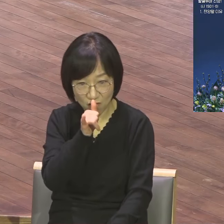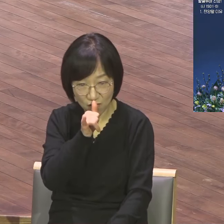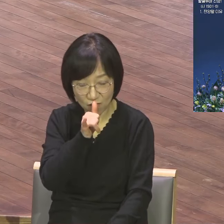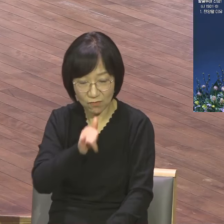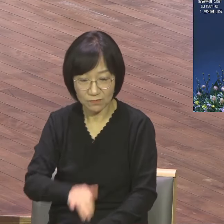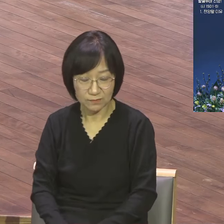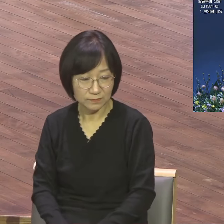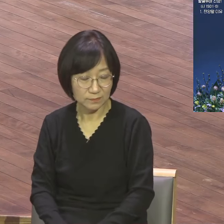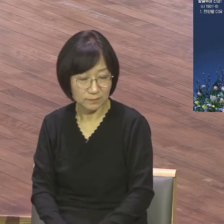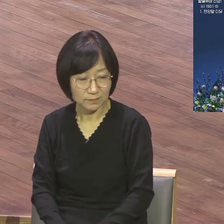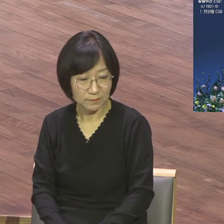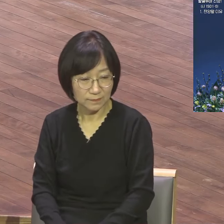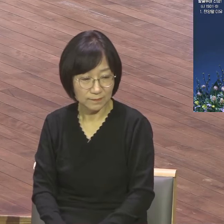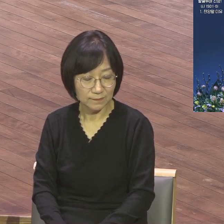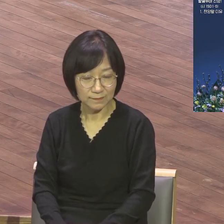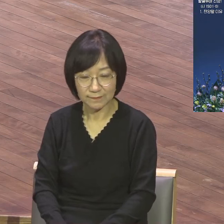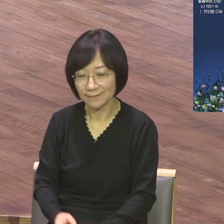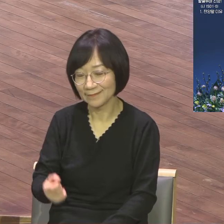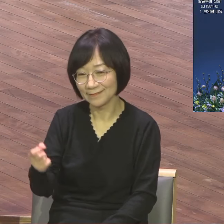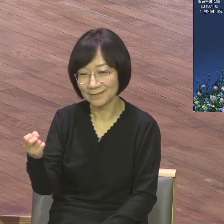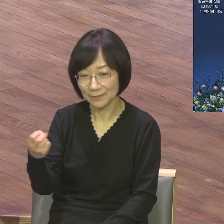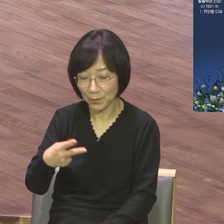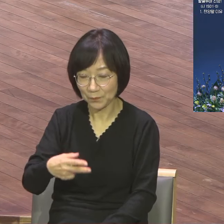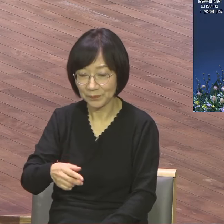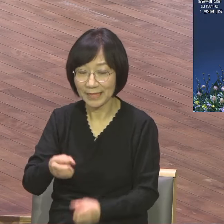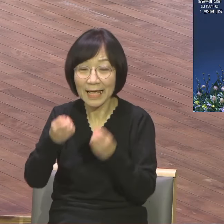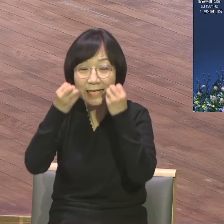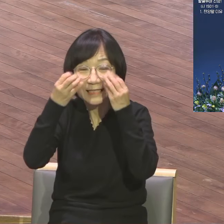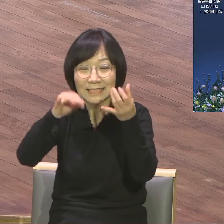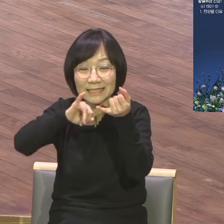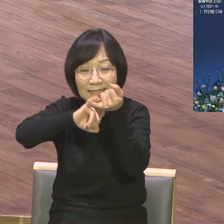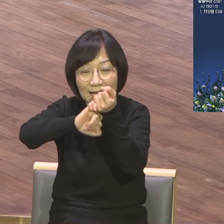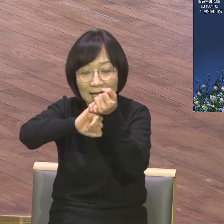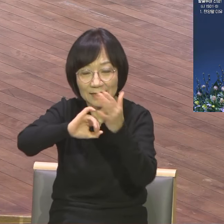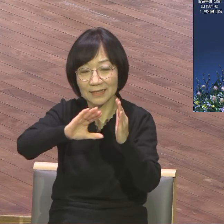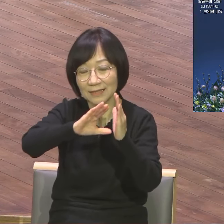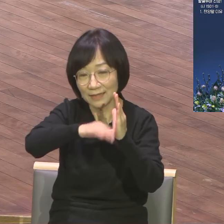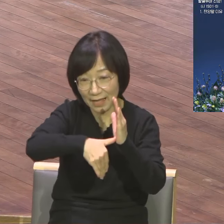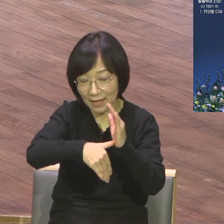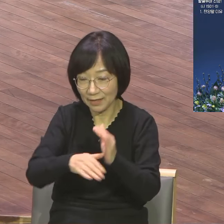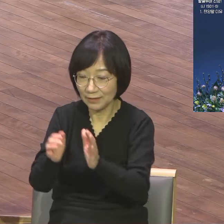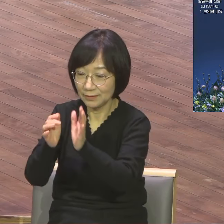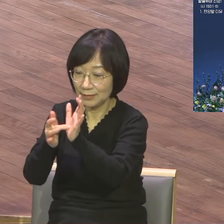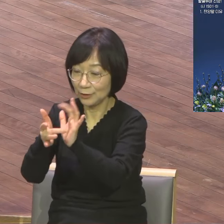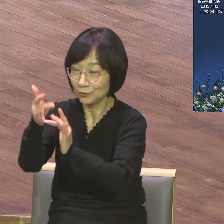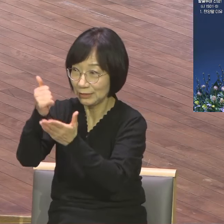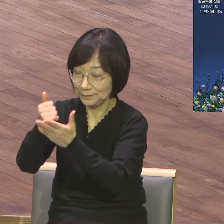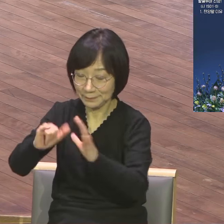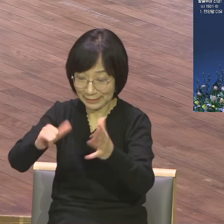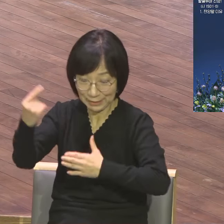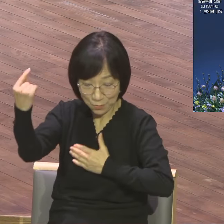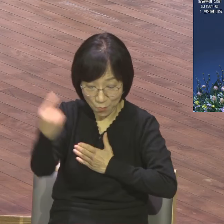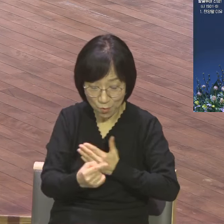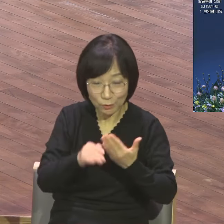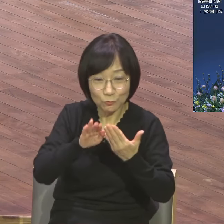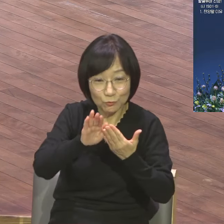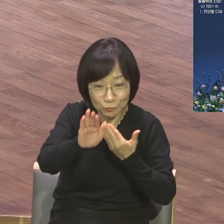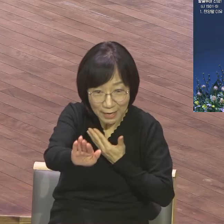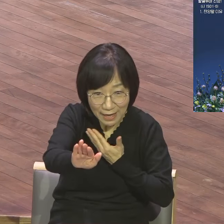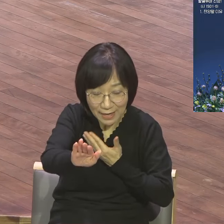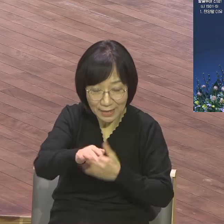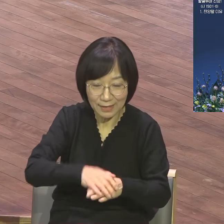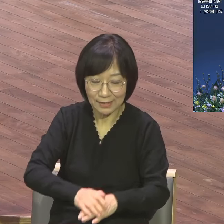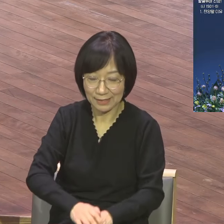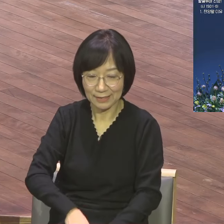또 한 가지 기억해야 될 거는요. 신약시대에 와서 예수 그리스도로 말미암아 성전 개념이 바뀌어졌잖아요. 장소